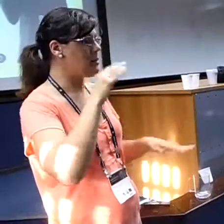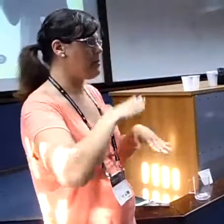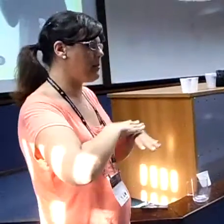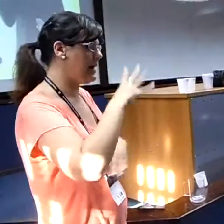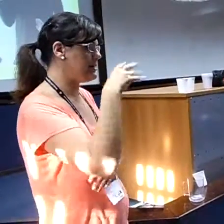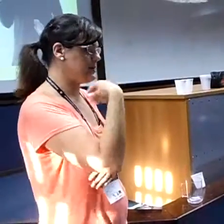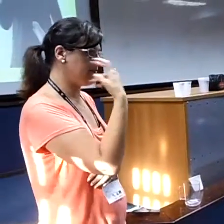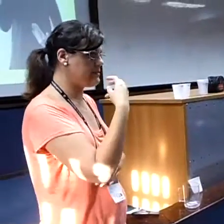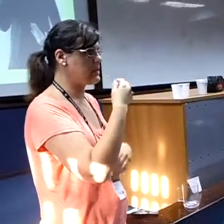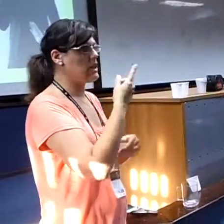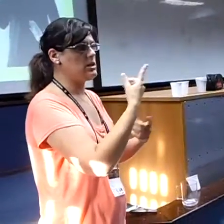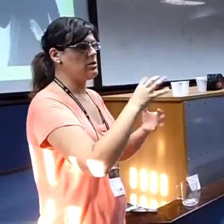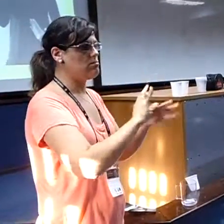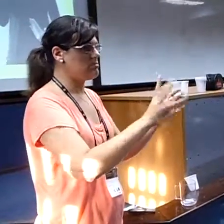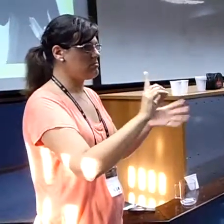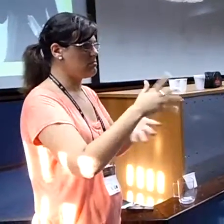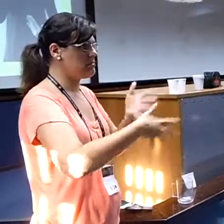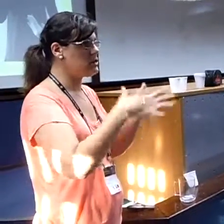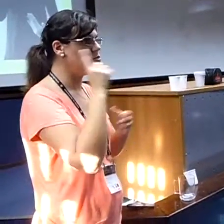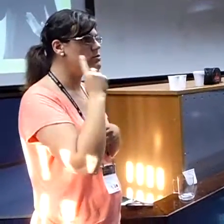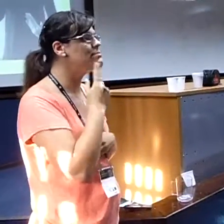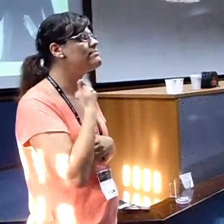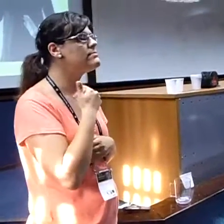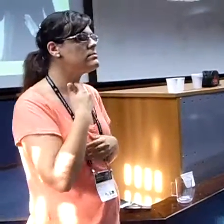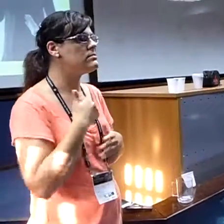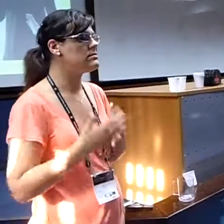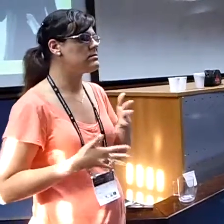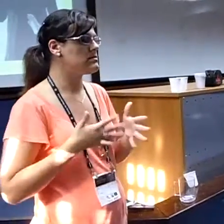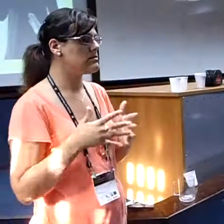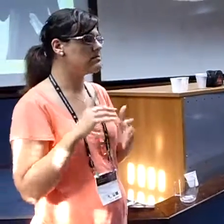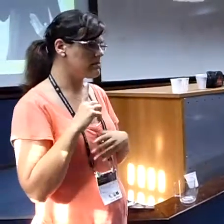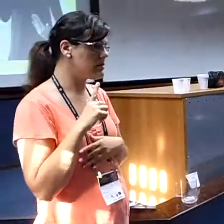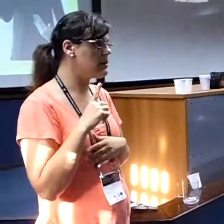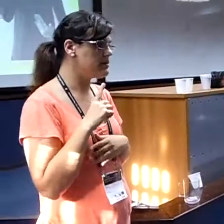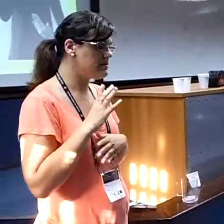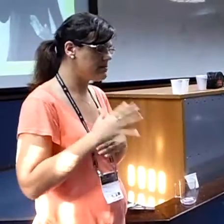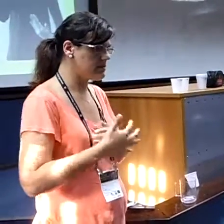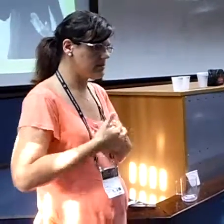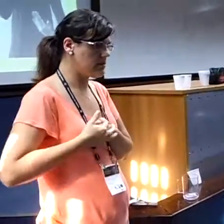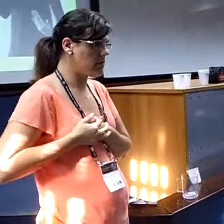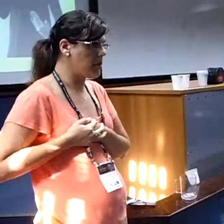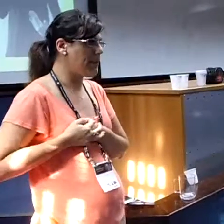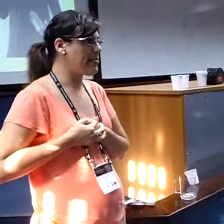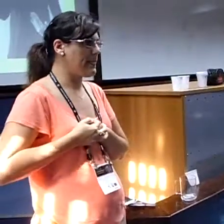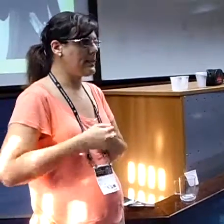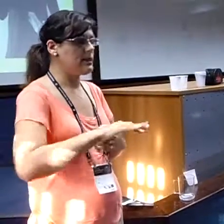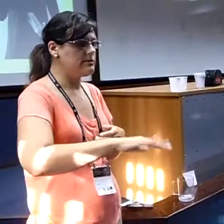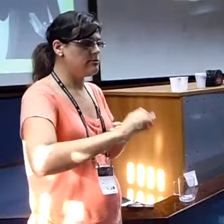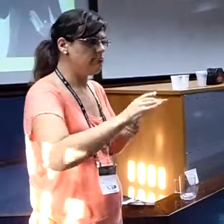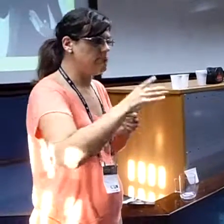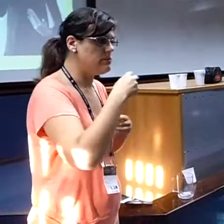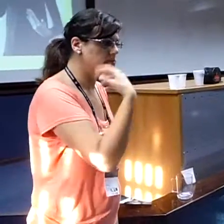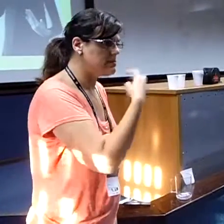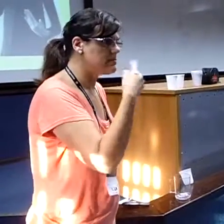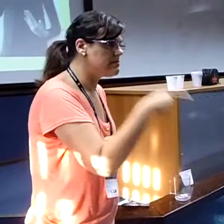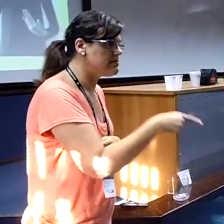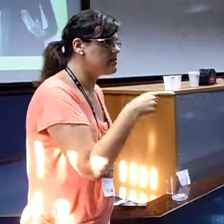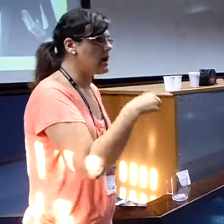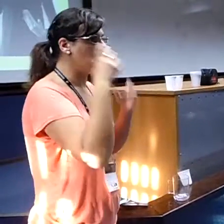história é bem antiga. Antigamente a língua de sinais era proibida na educação de surdos, claro que fora da